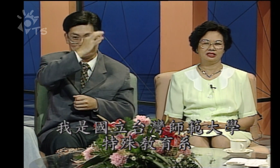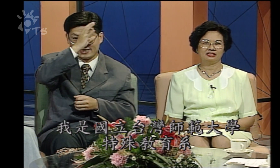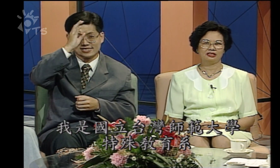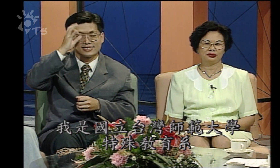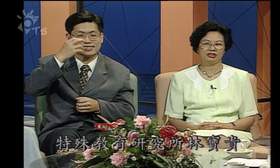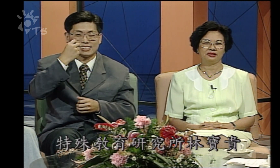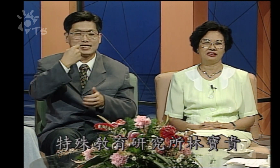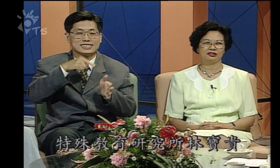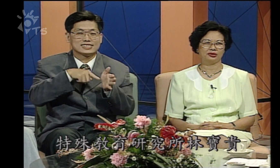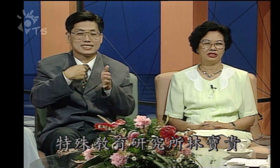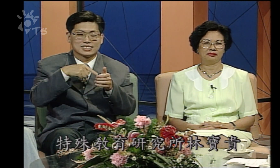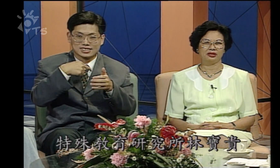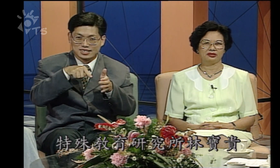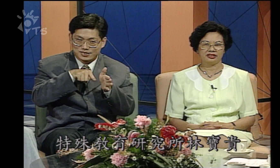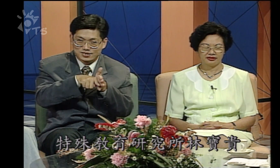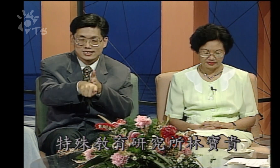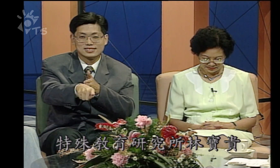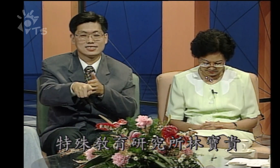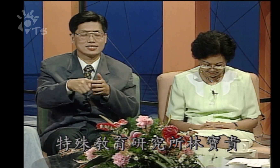特殊教育研究所林宝贵。